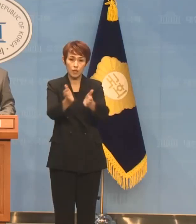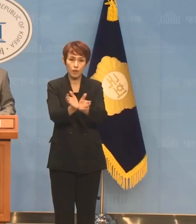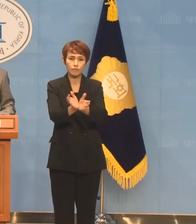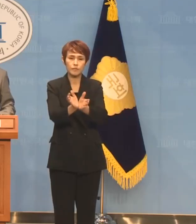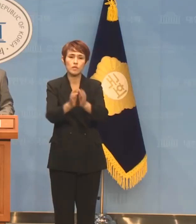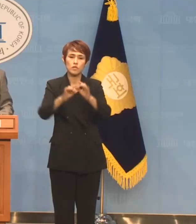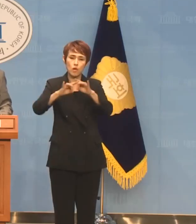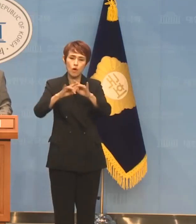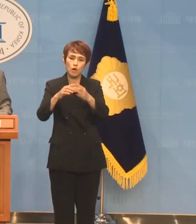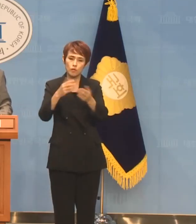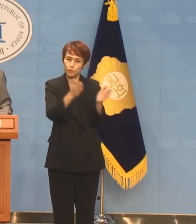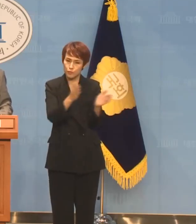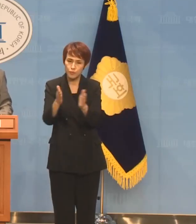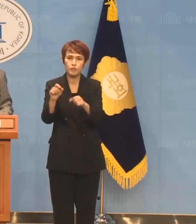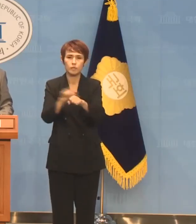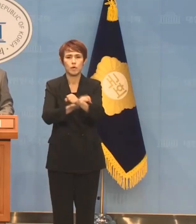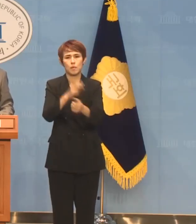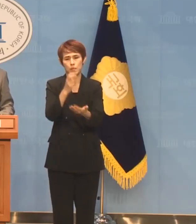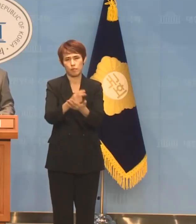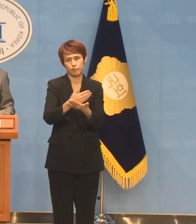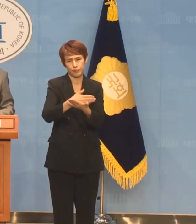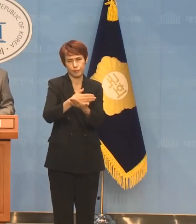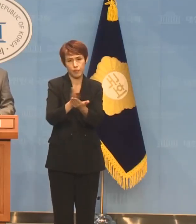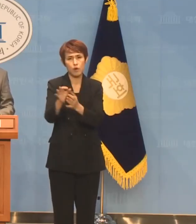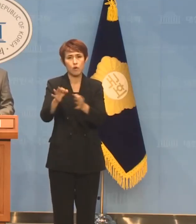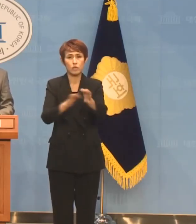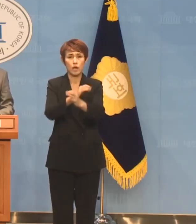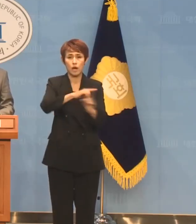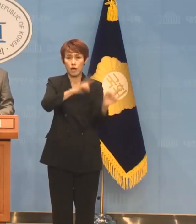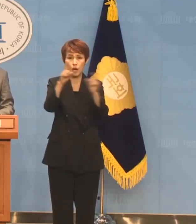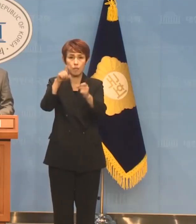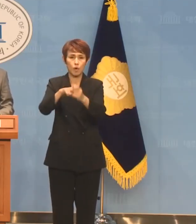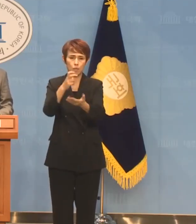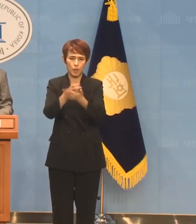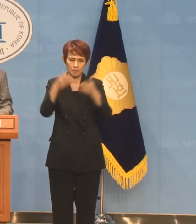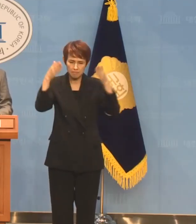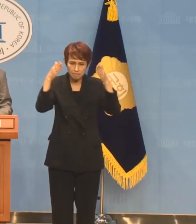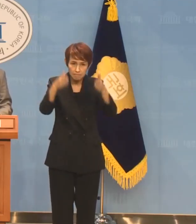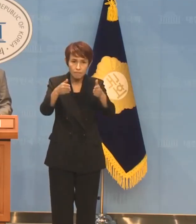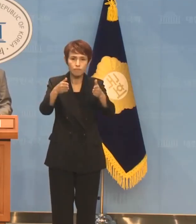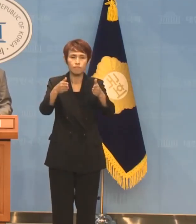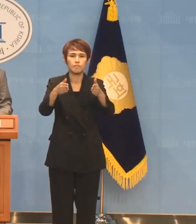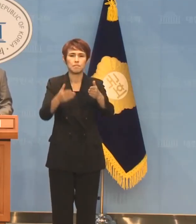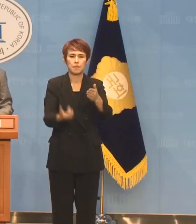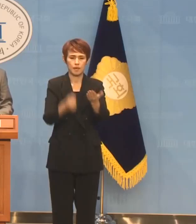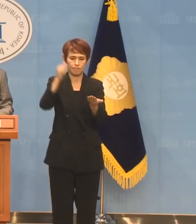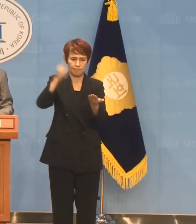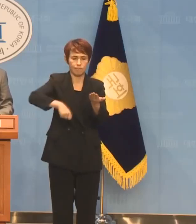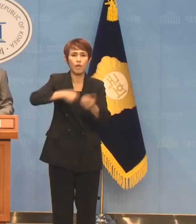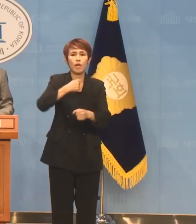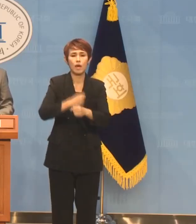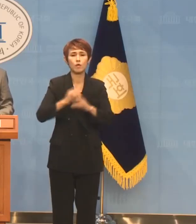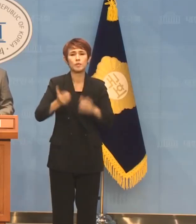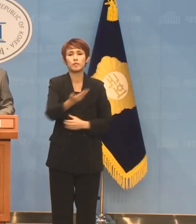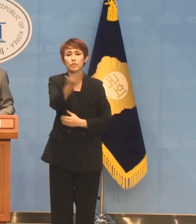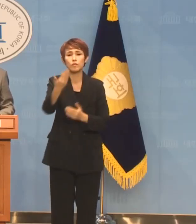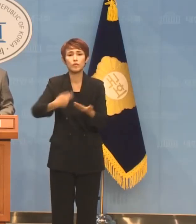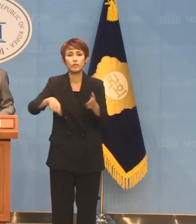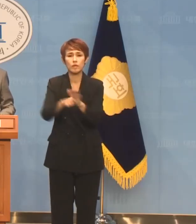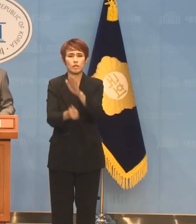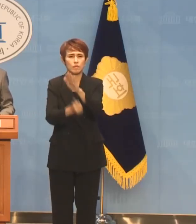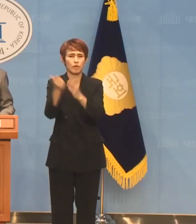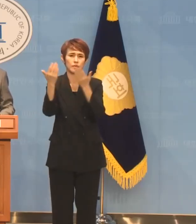전력망 확충 특별법 등 경제 살리기 법안의 조속한 처리를 통해 국민께